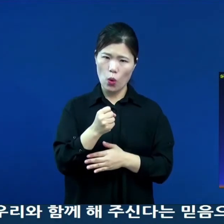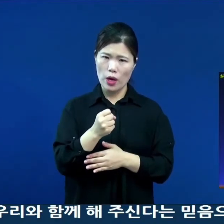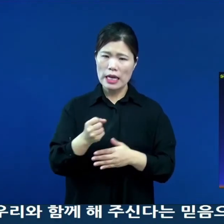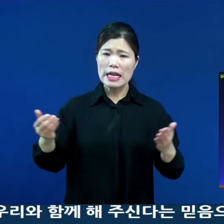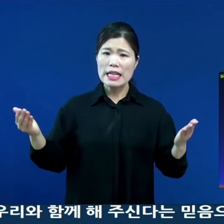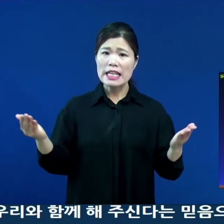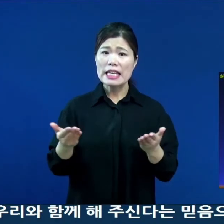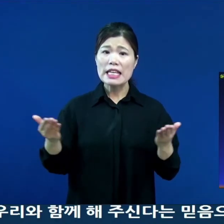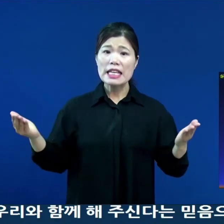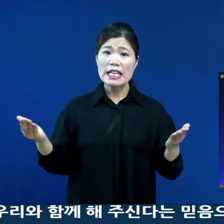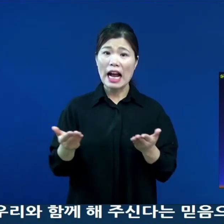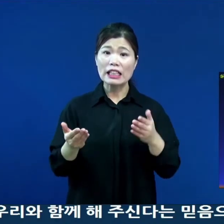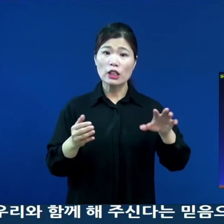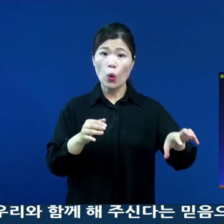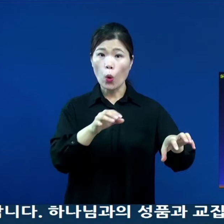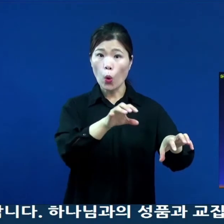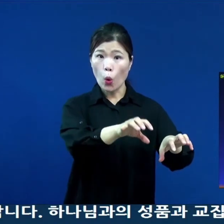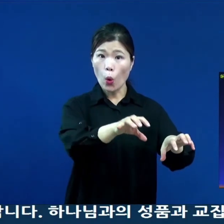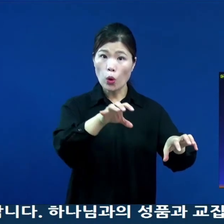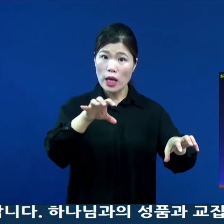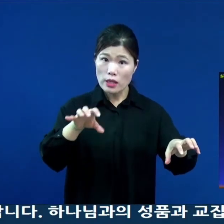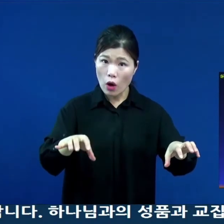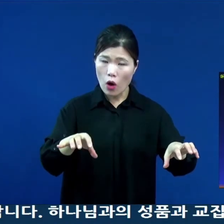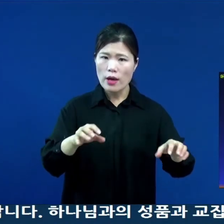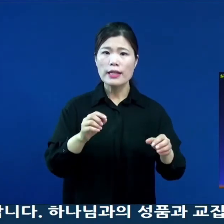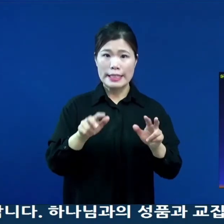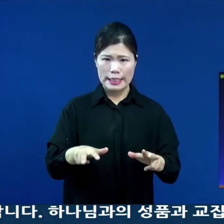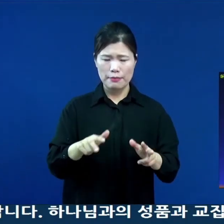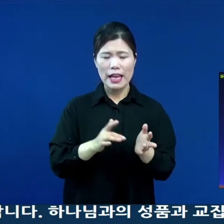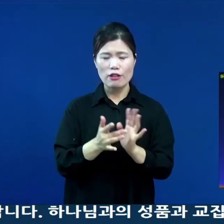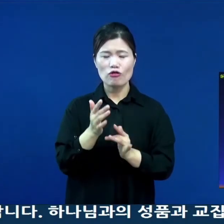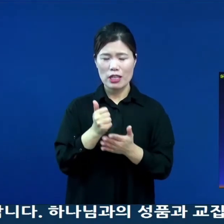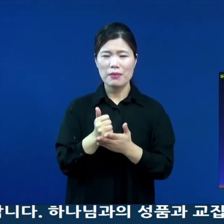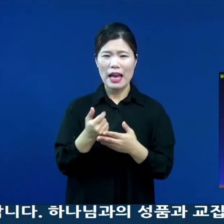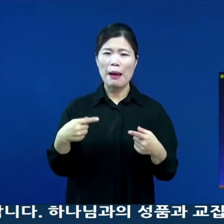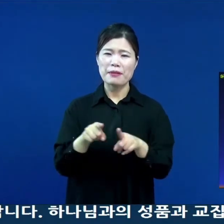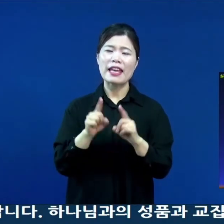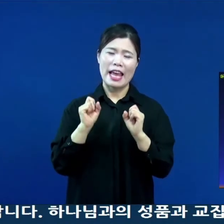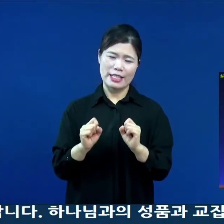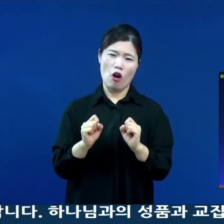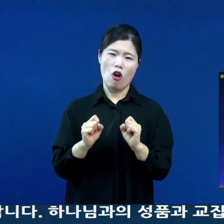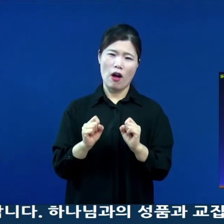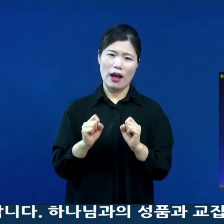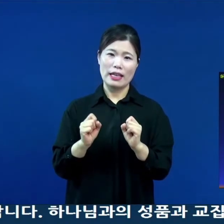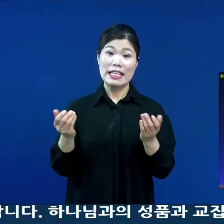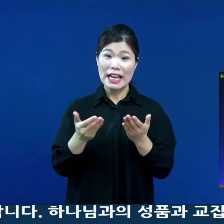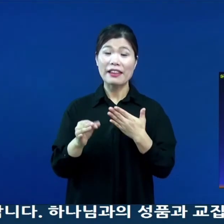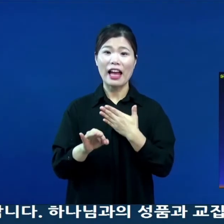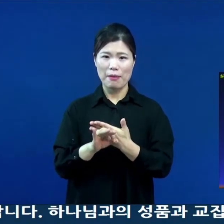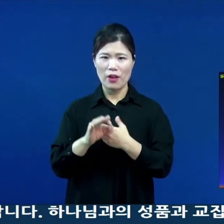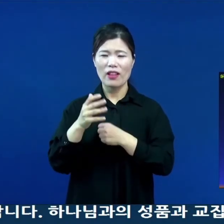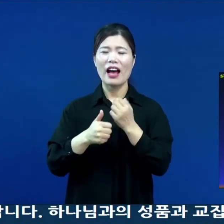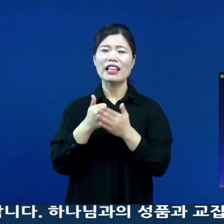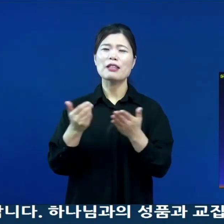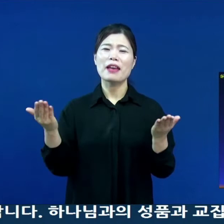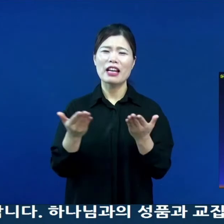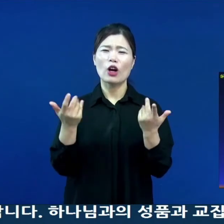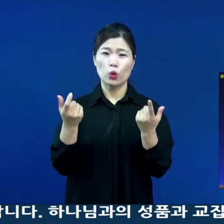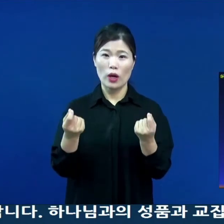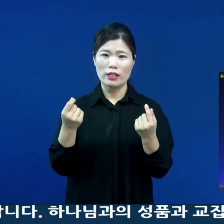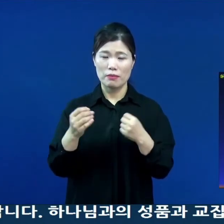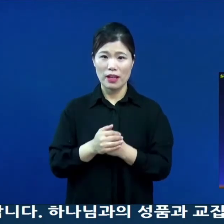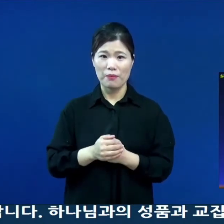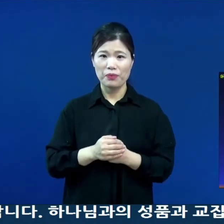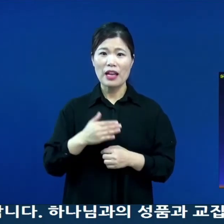현장에 예수님이 계시다는 마음으로 일하면 하나님의 일이 되는 겁니다. 제가 충현교회 가족들을 위해서 가장 많이